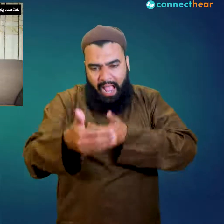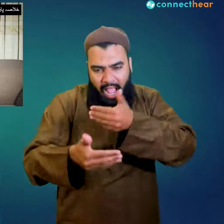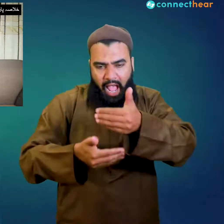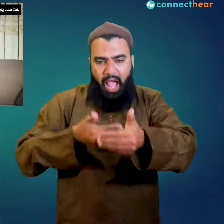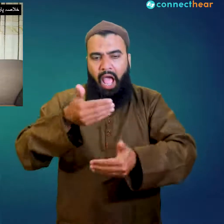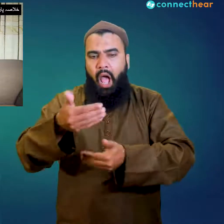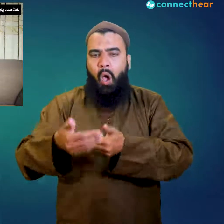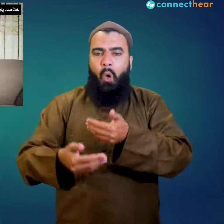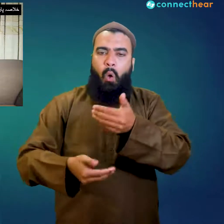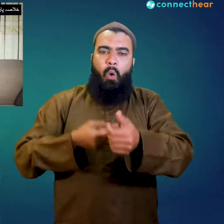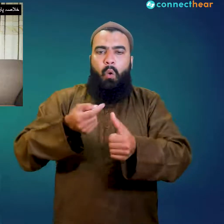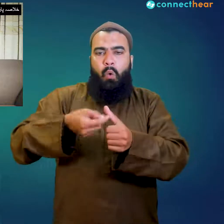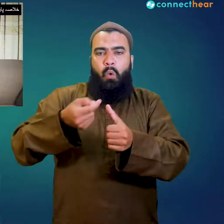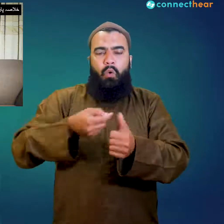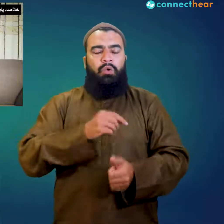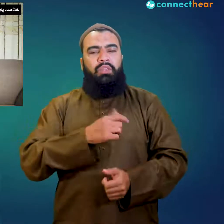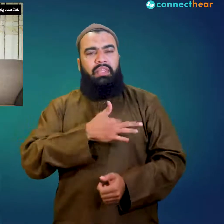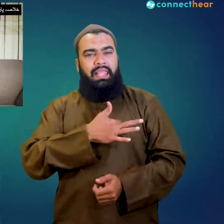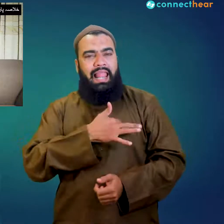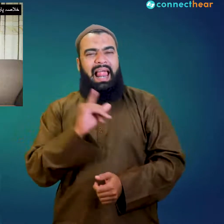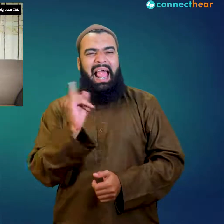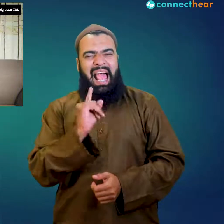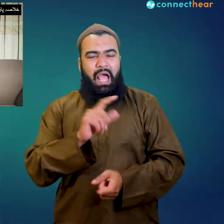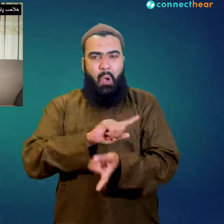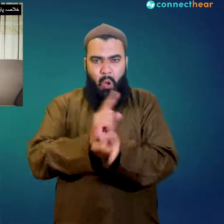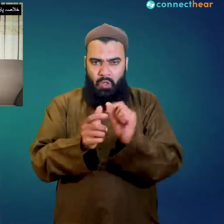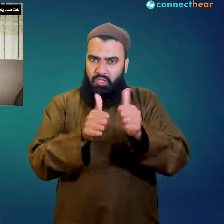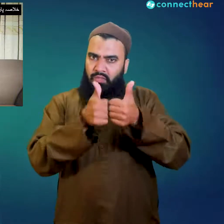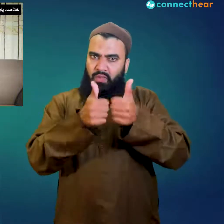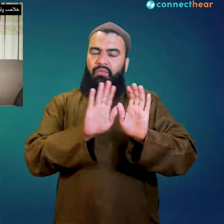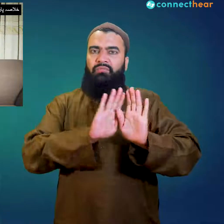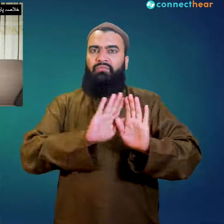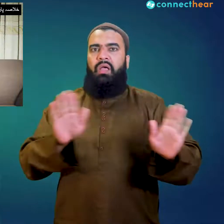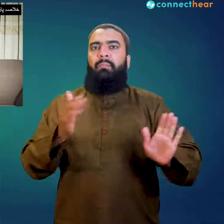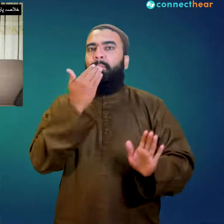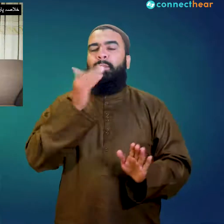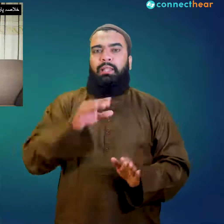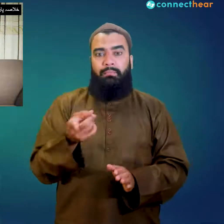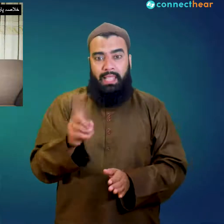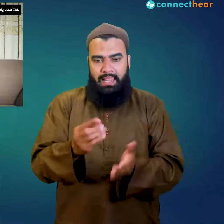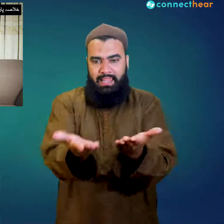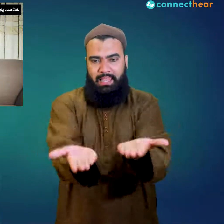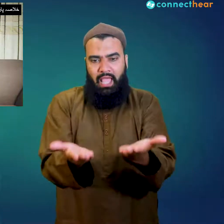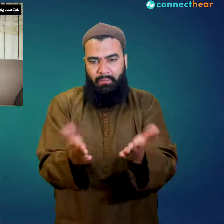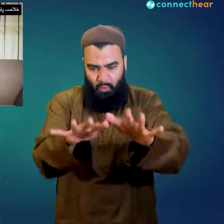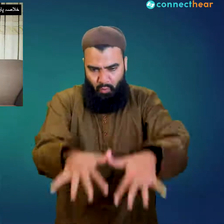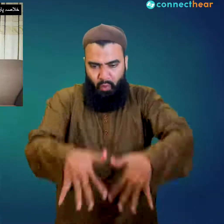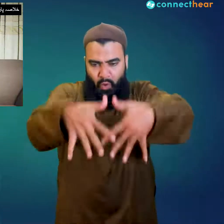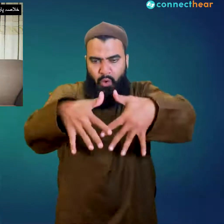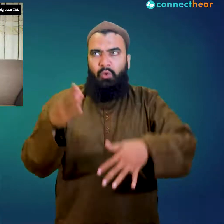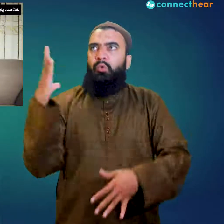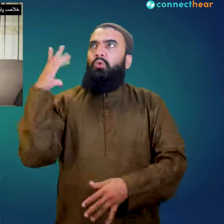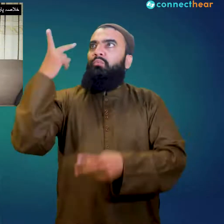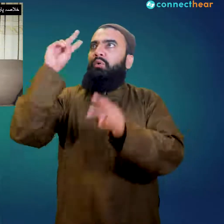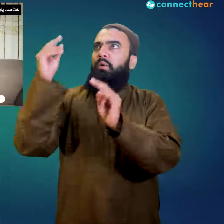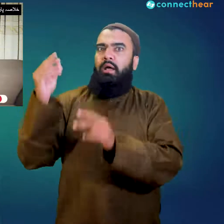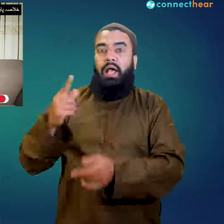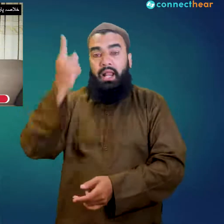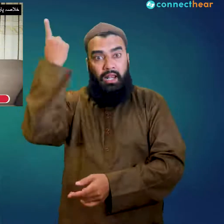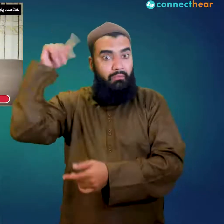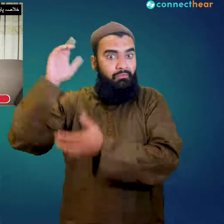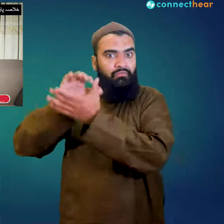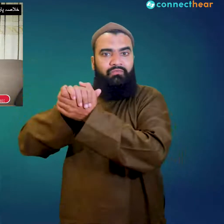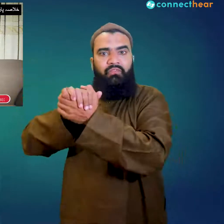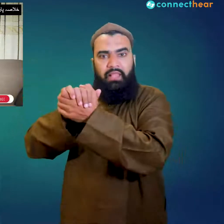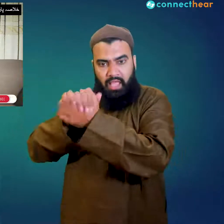کے پورا ہونے کا مصداق ہم بن جائیں، اور ہمارے اعمال ایسے ہوں کہ اللہ رب العزت ہمارے ساتھ